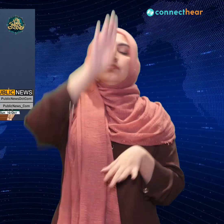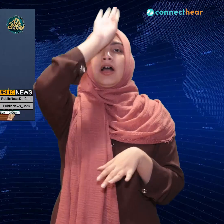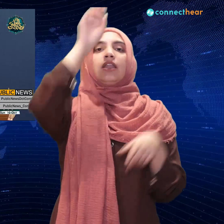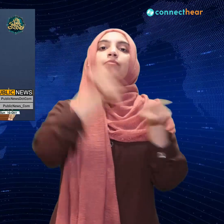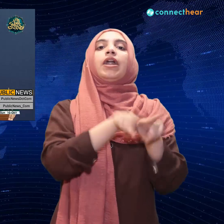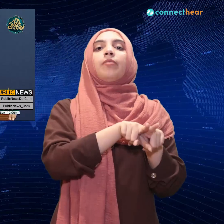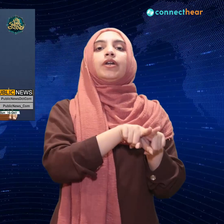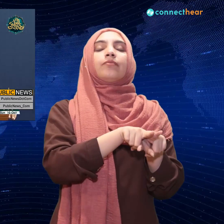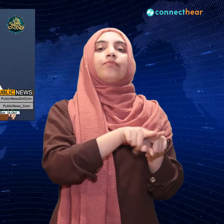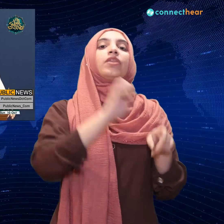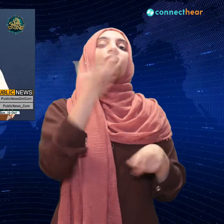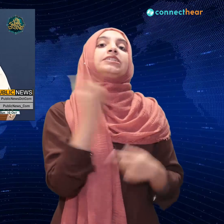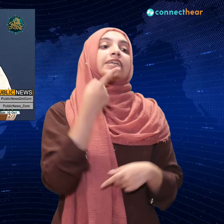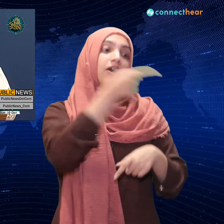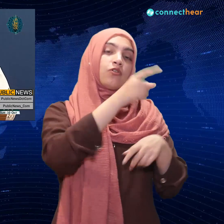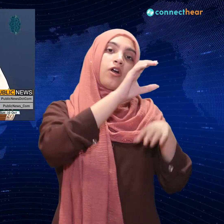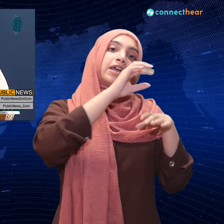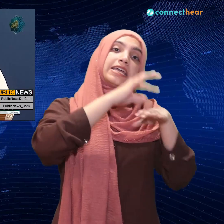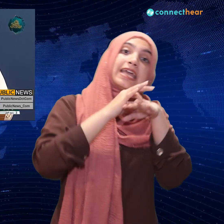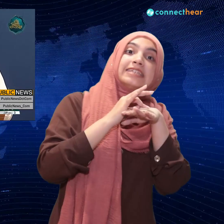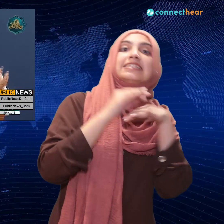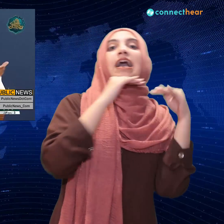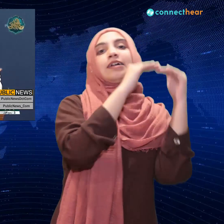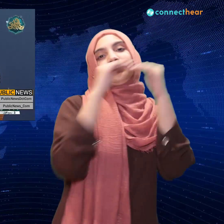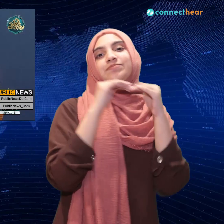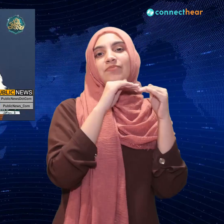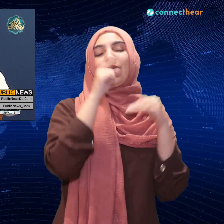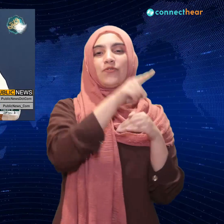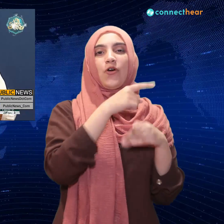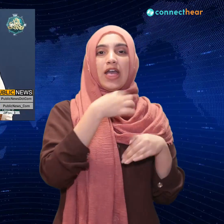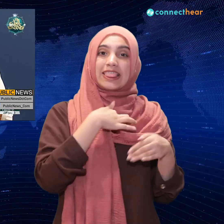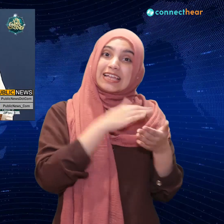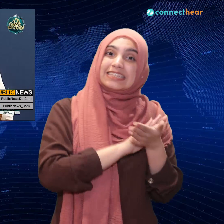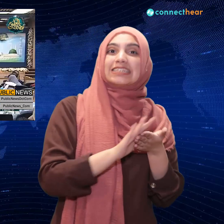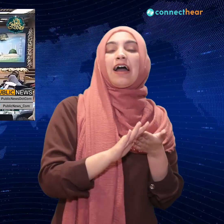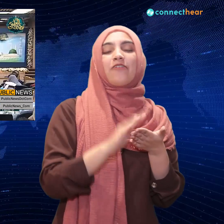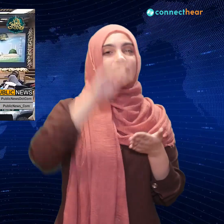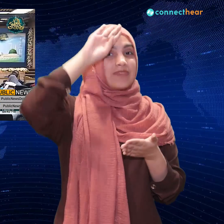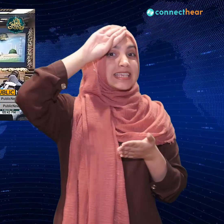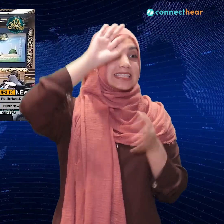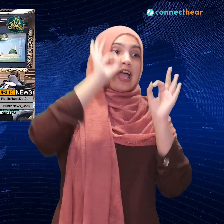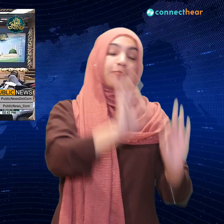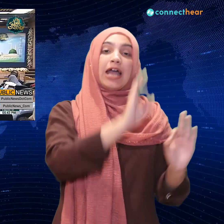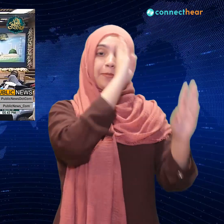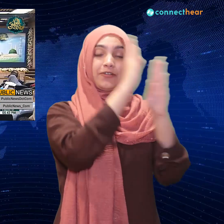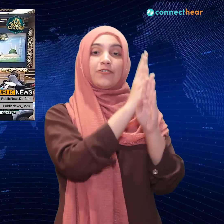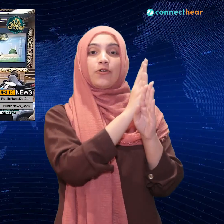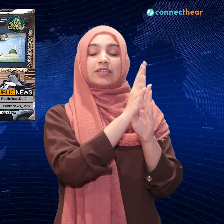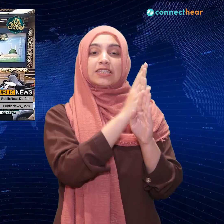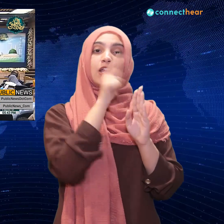اصل میں دین تھا انسانیت کے لیے. زیادہ تر تو شروع مسلمان تو اقلیت میں تھے. آپ تاریخ تو